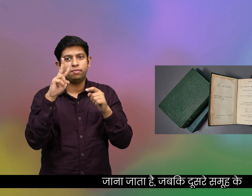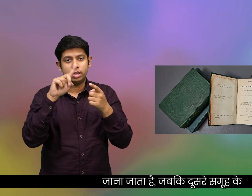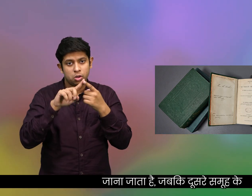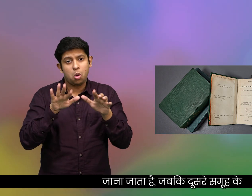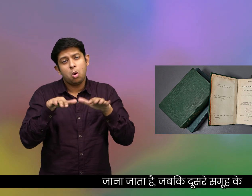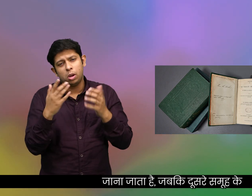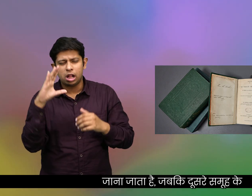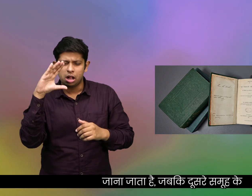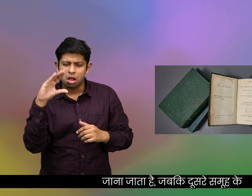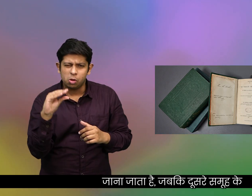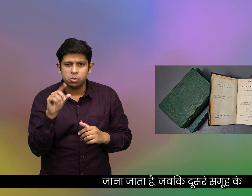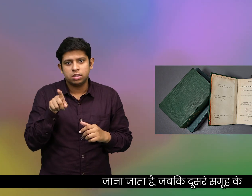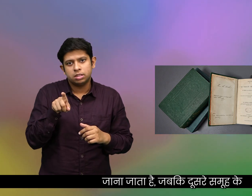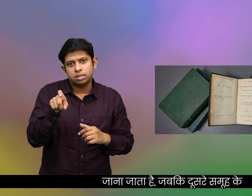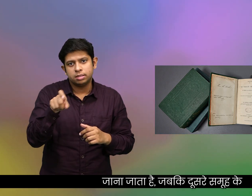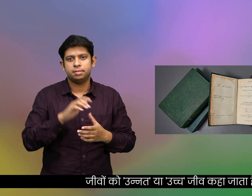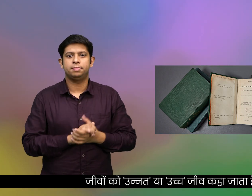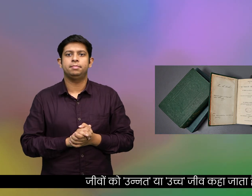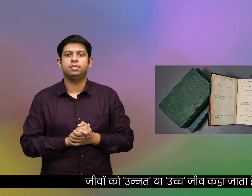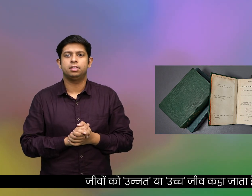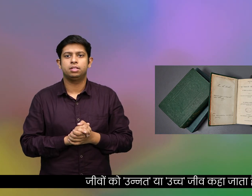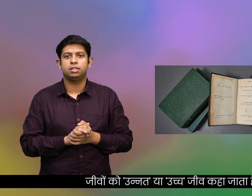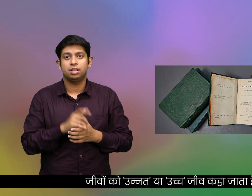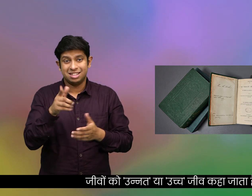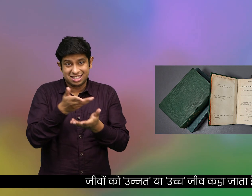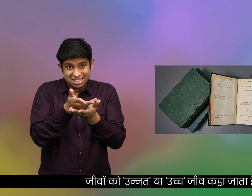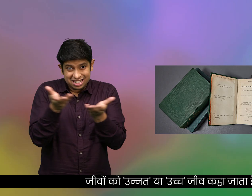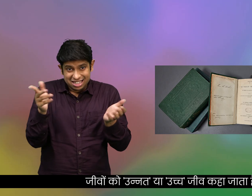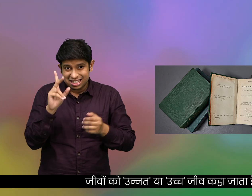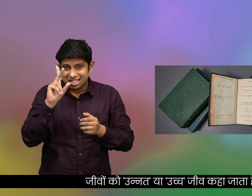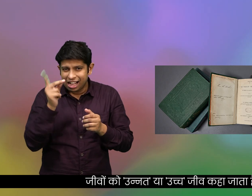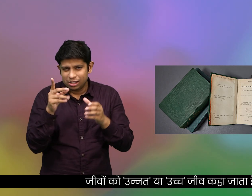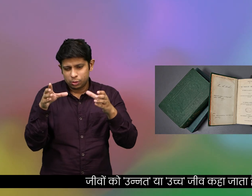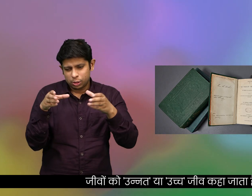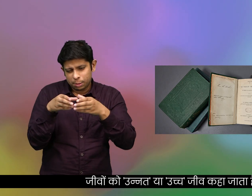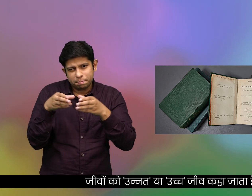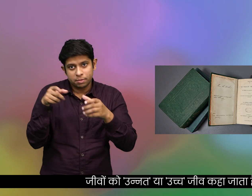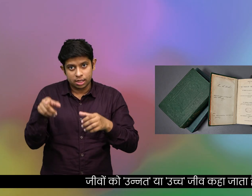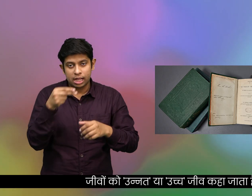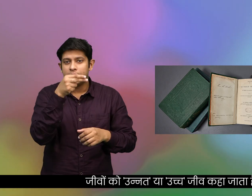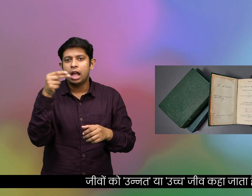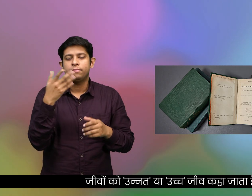है, जबकि दूसरे समूह के जीवों को उन्नत या उच्च जीव कहा जाता है।